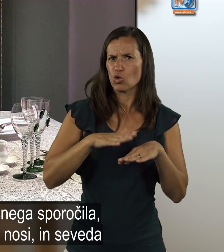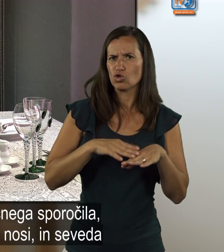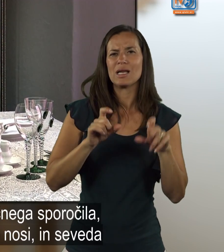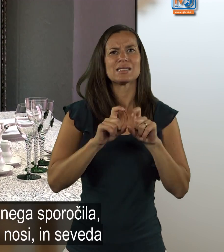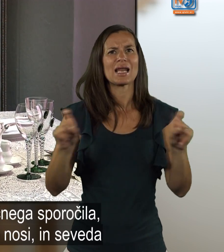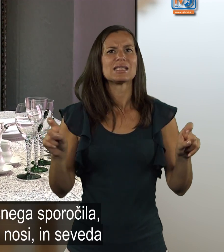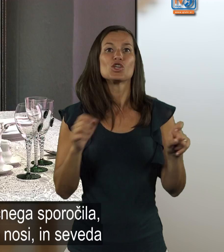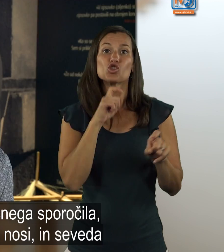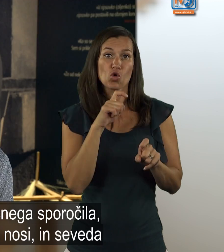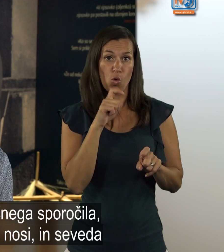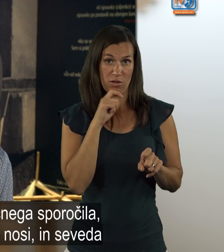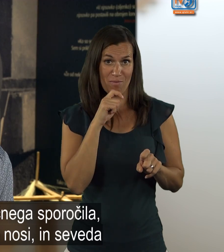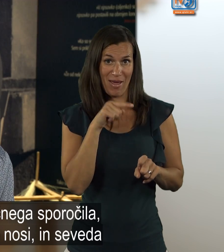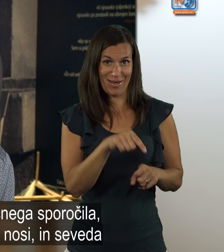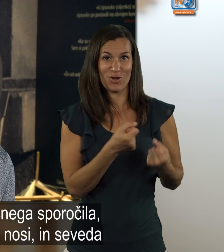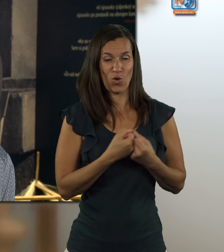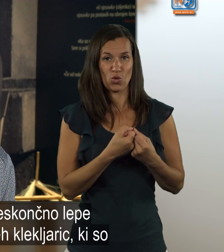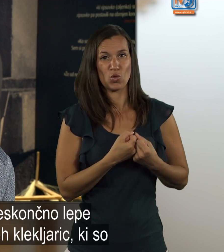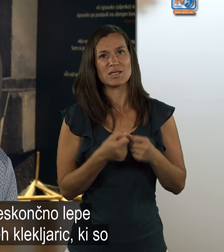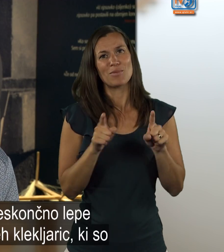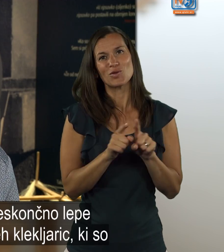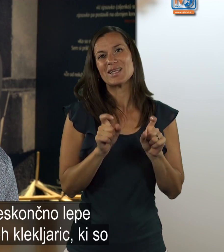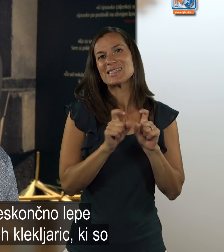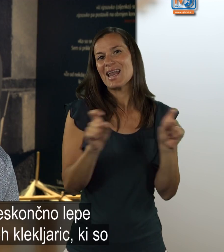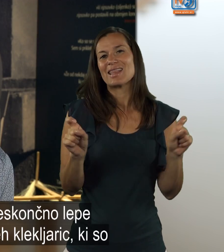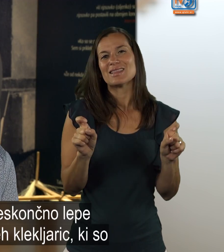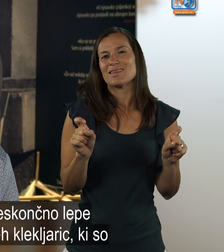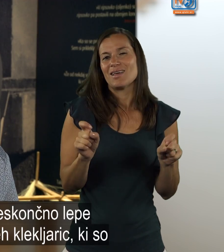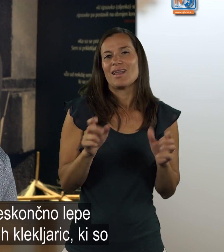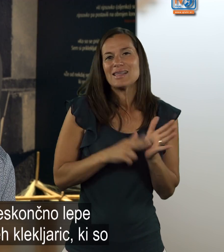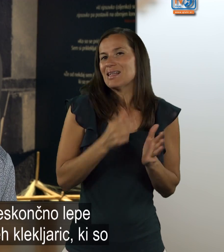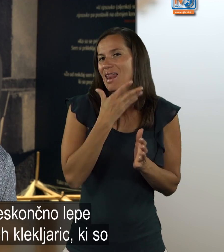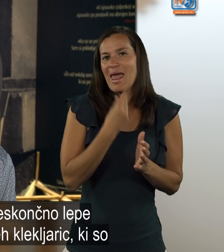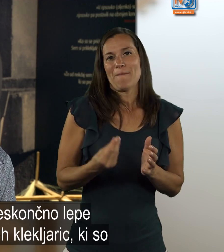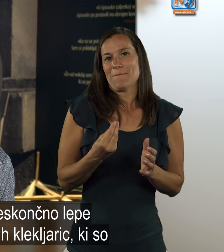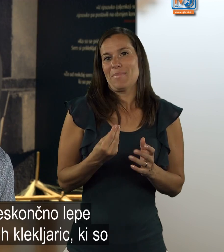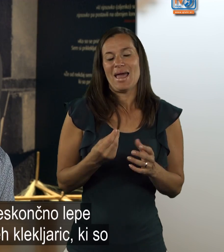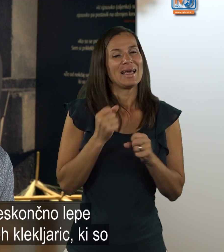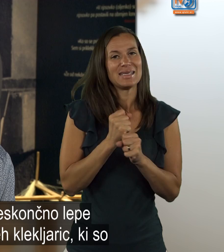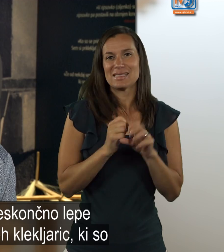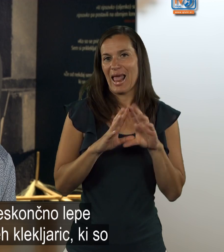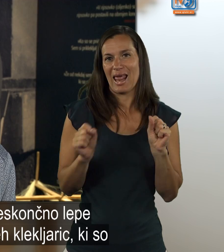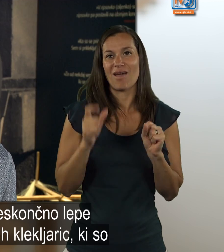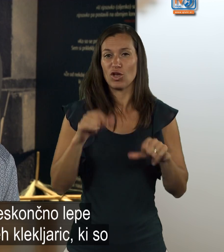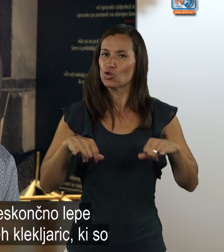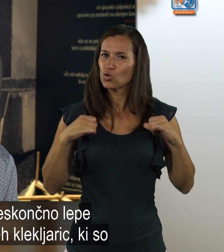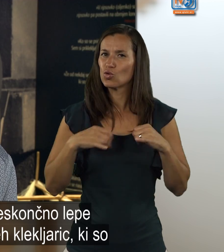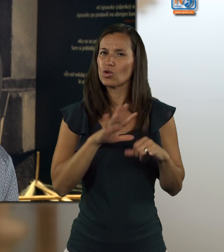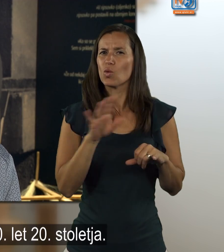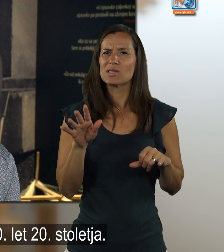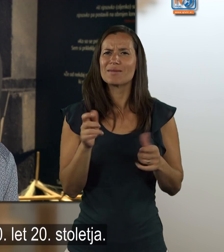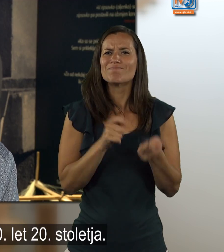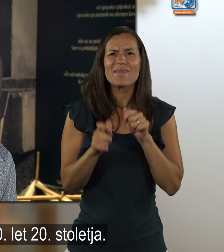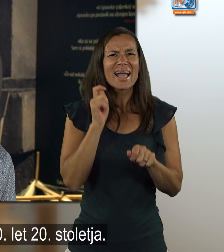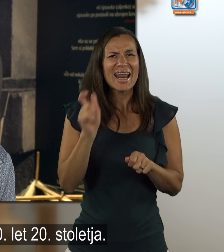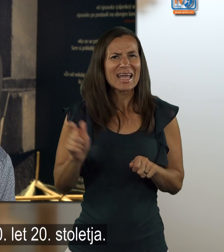zaradi zgodbe, ki jo nosi, in seveda tudi zaradi tiste neskončno lepe izdelave in truda vseh klekljaric, ki so